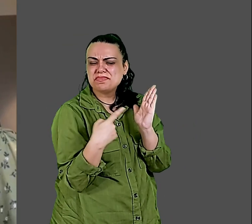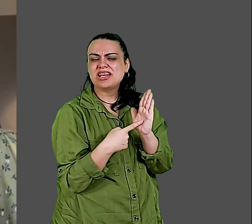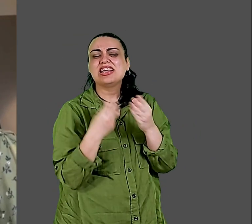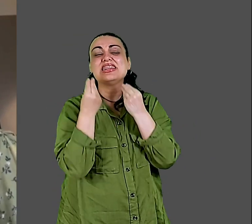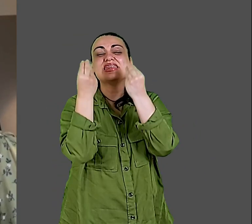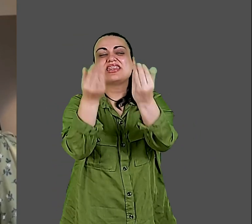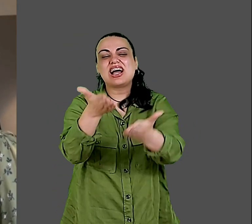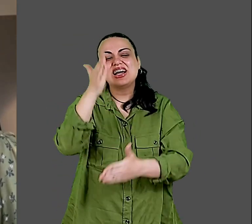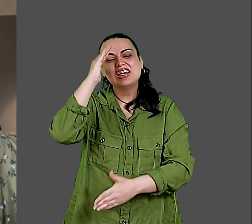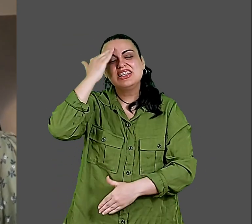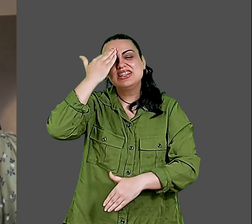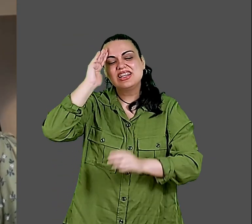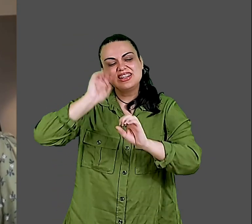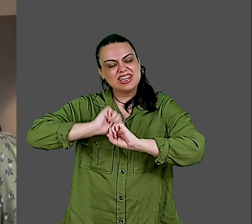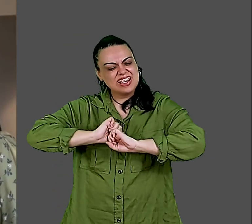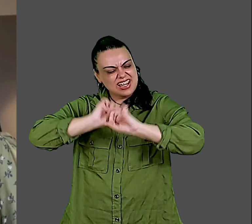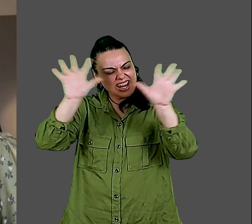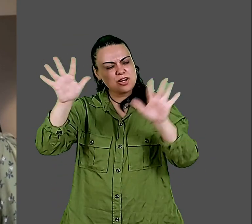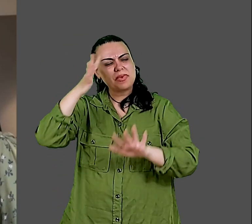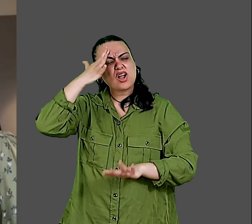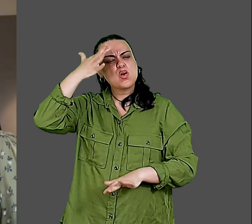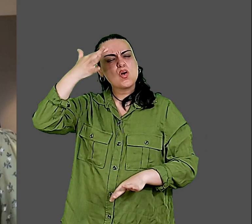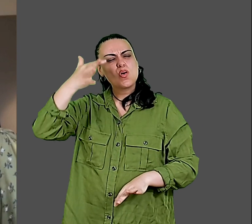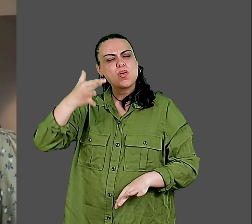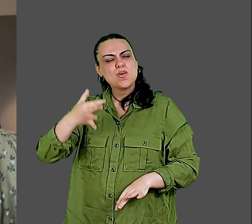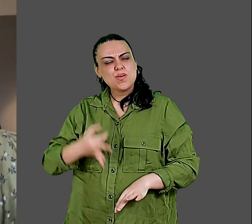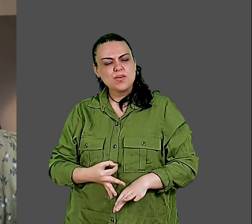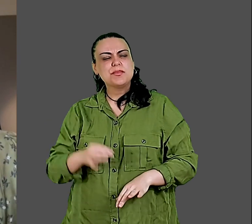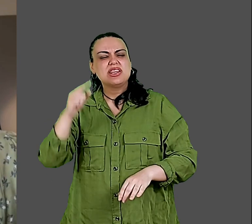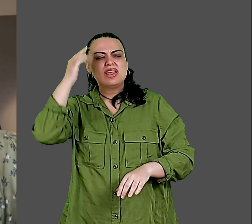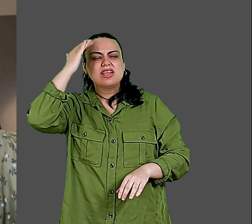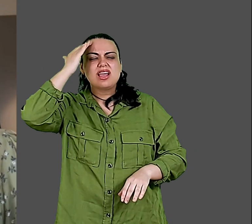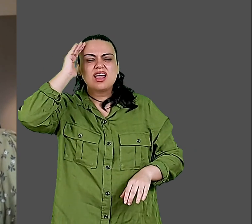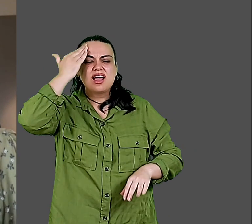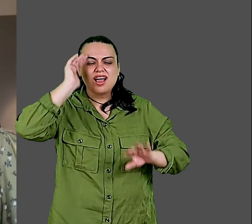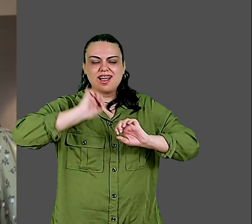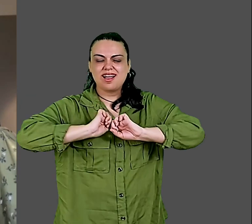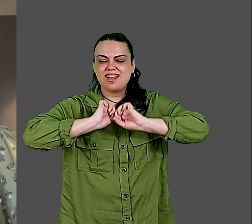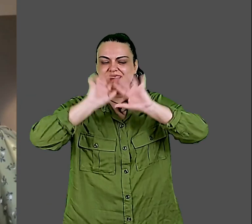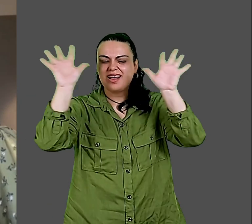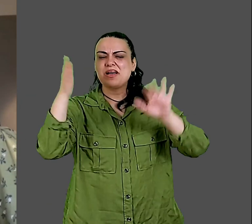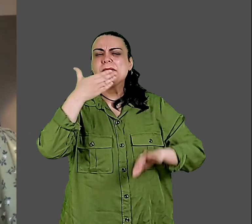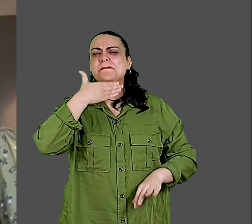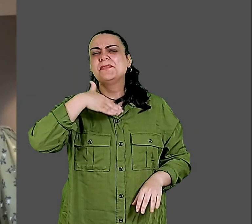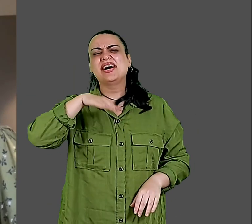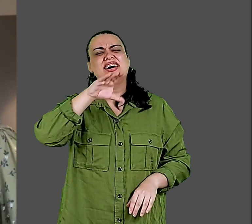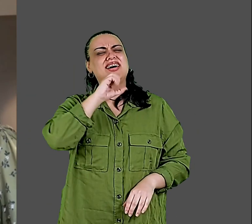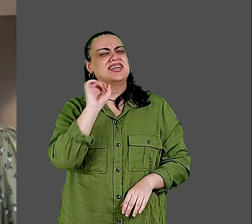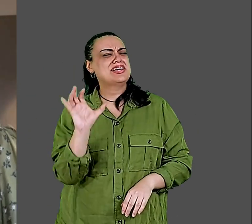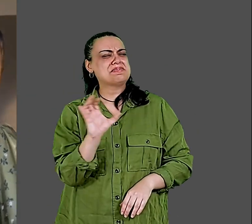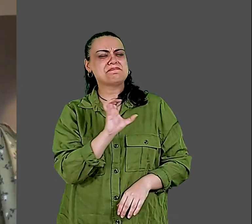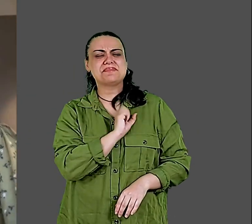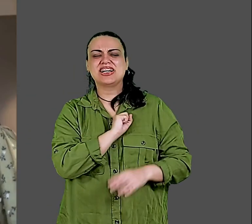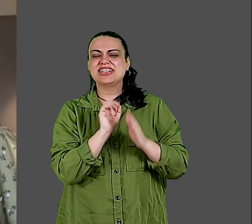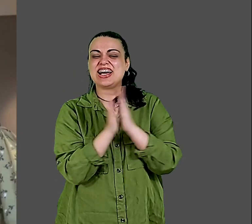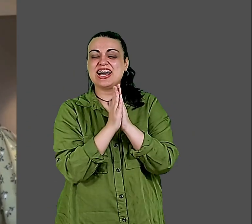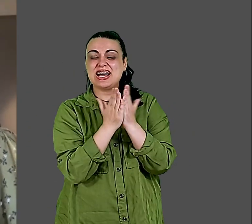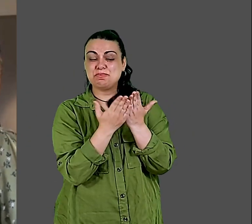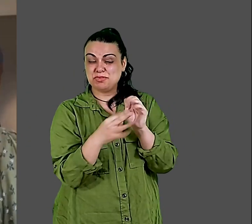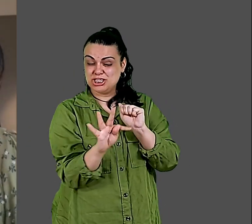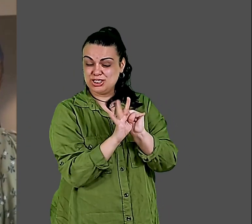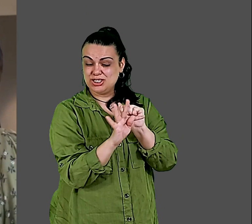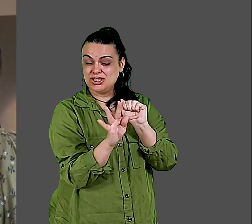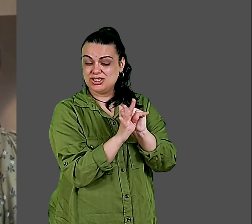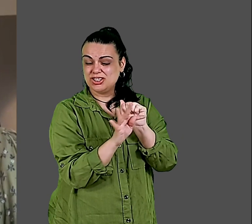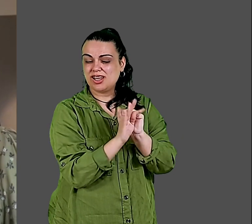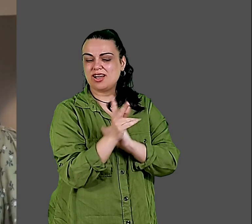eles entendimento para compreenderem, para assimilarem. Oh Pai amado, a Tua palavra diz, Tiago